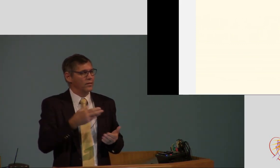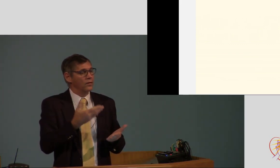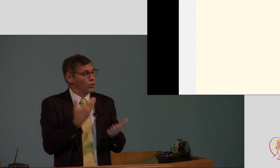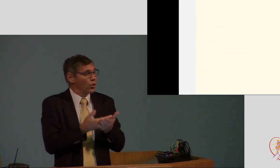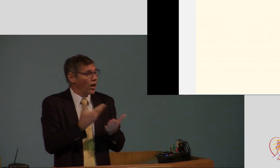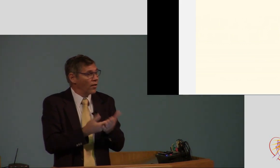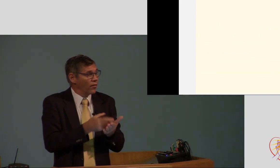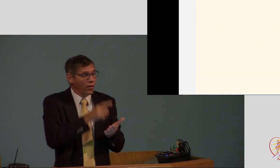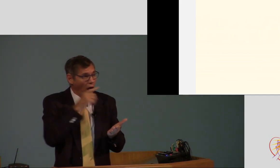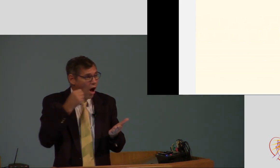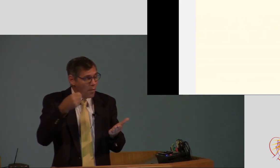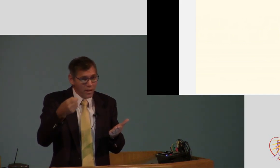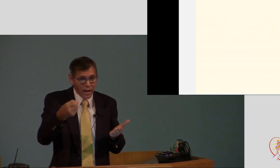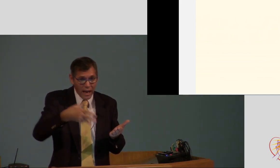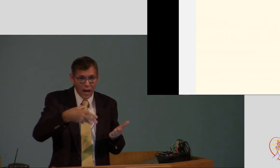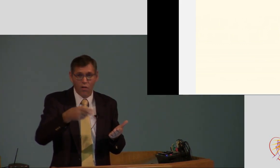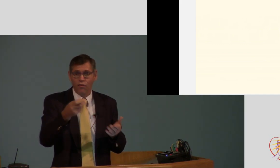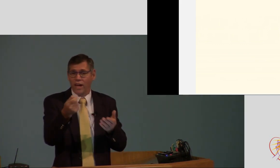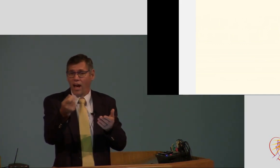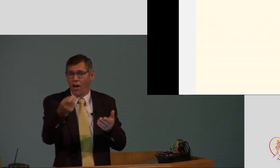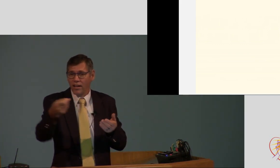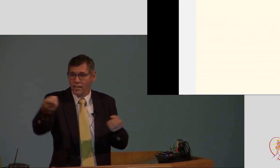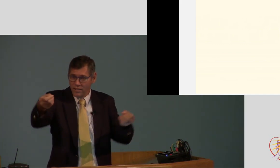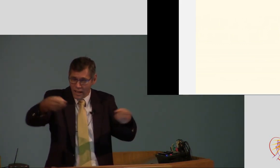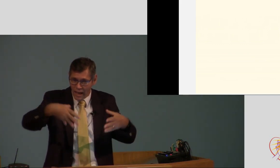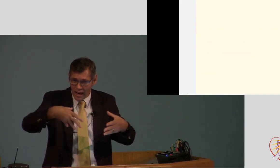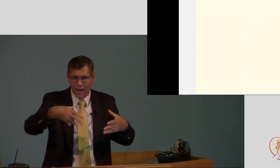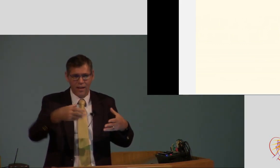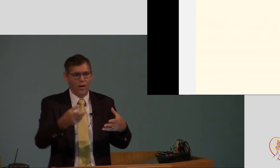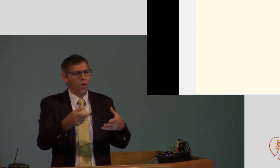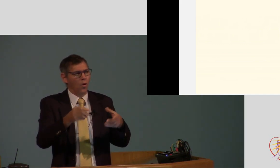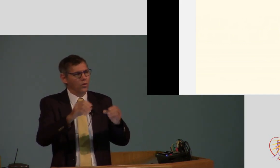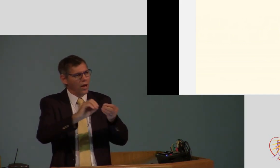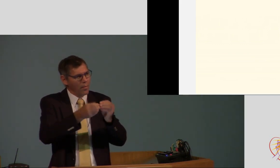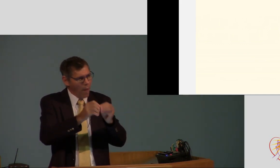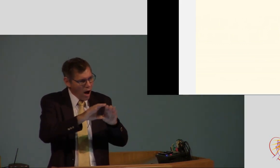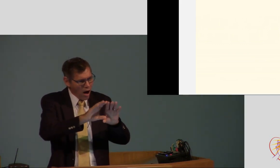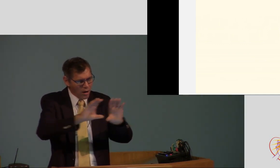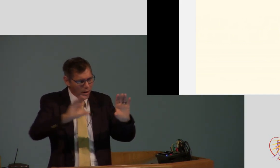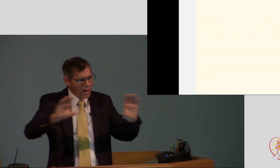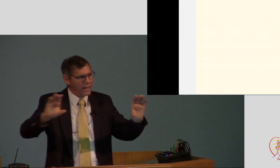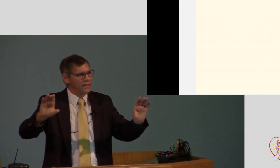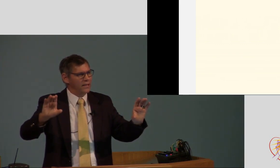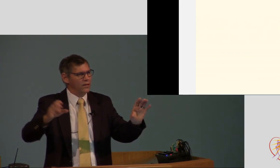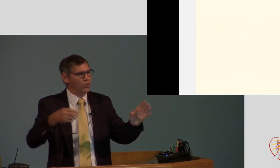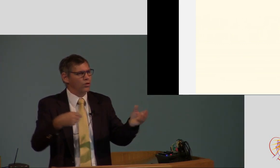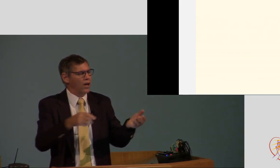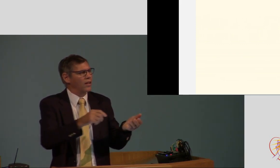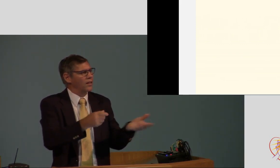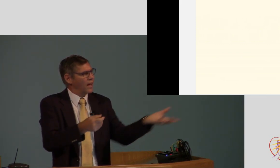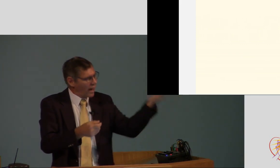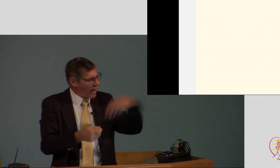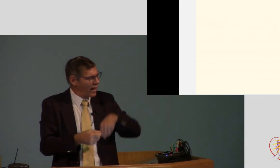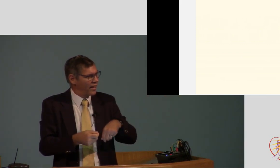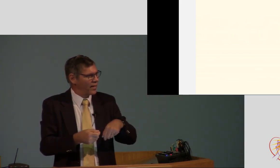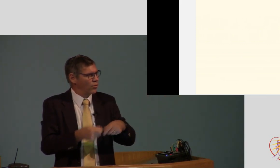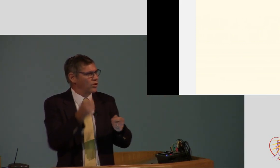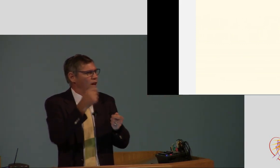So kan naam gee of geldjies gee, ons gaan maak blikkies, ons gaan kry en ons gaan